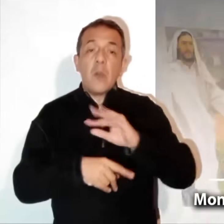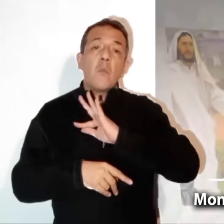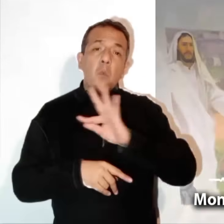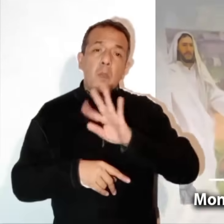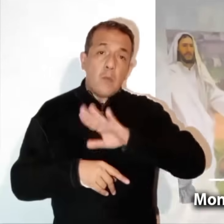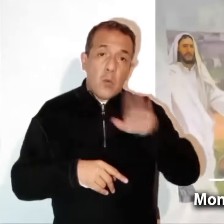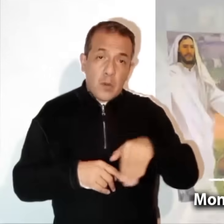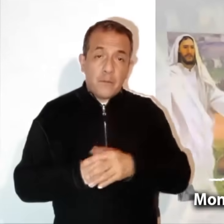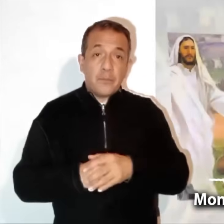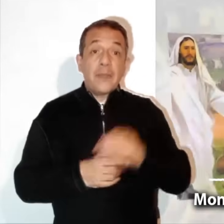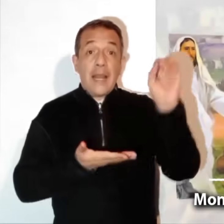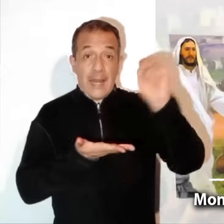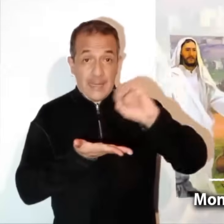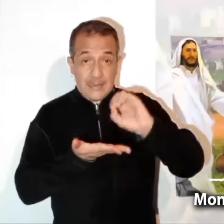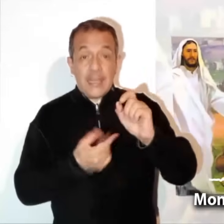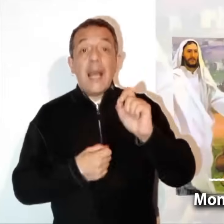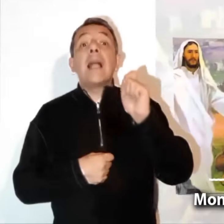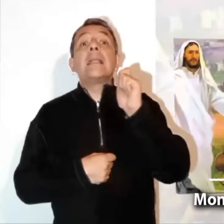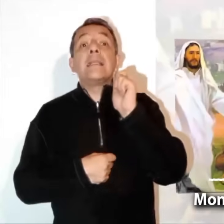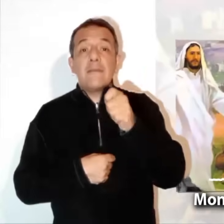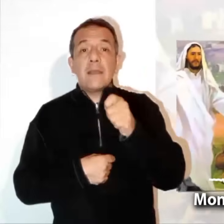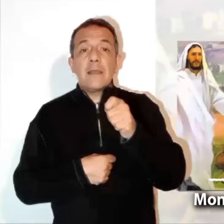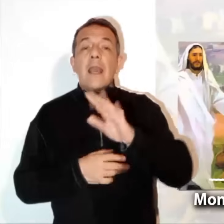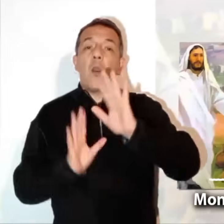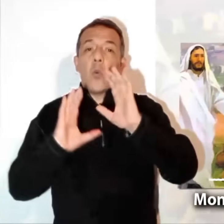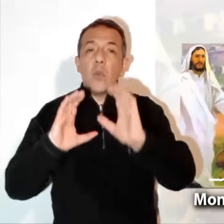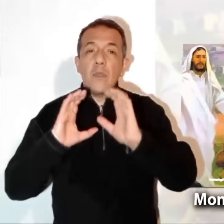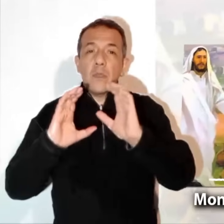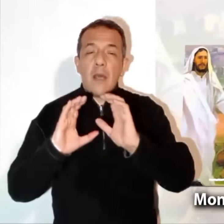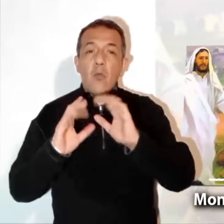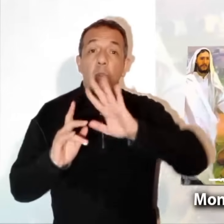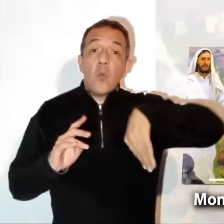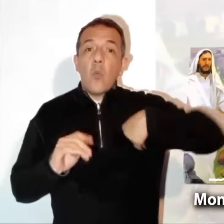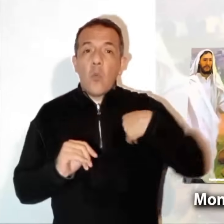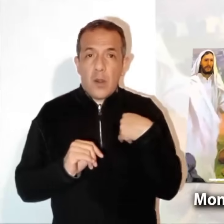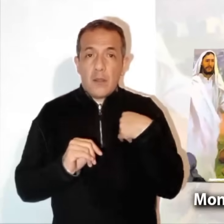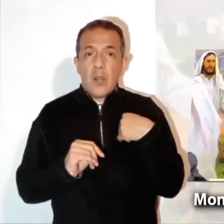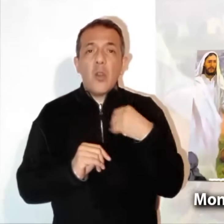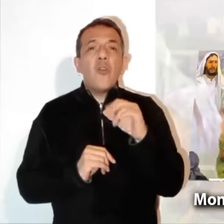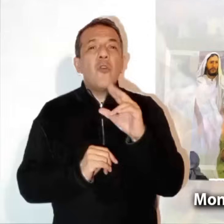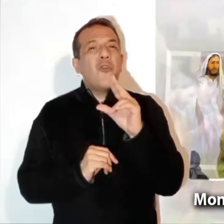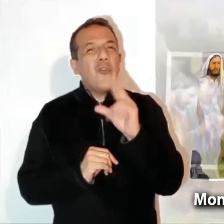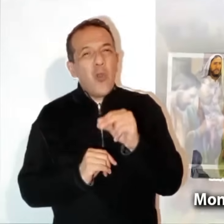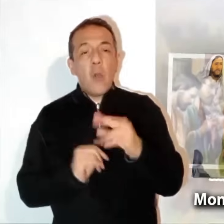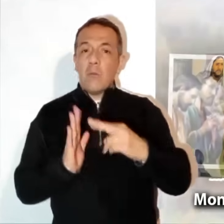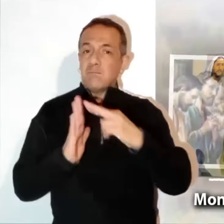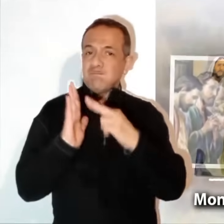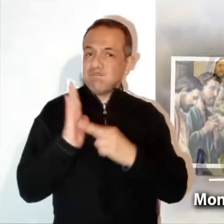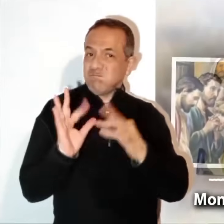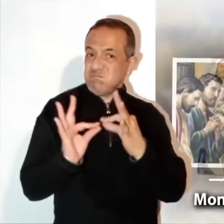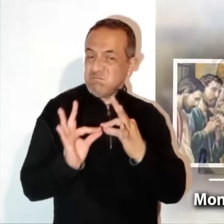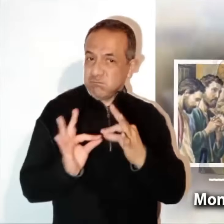preservar. No en el sentido de hacerse conservador y rígido, sino en el sentido de evitar que el